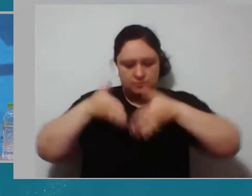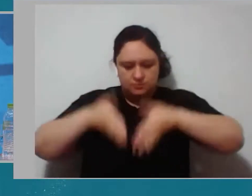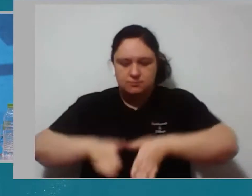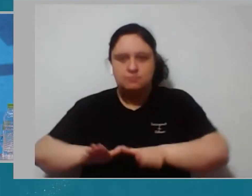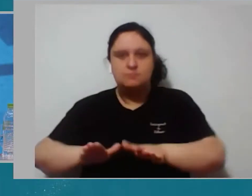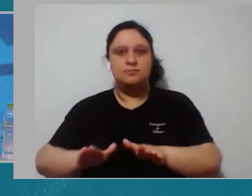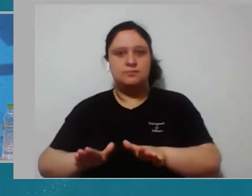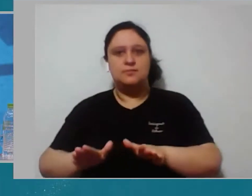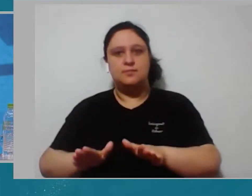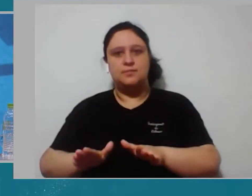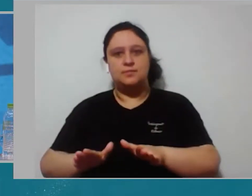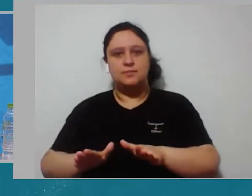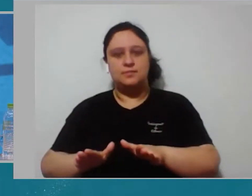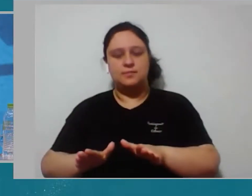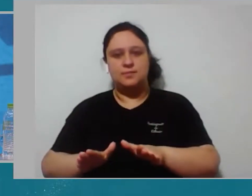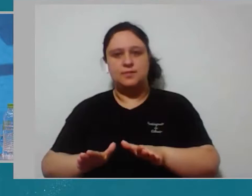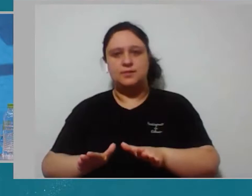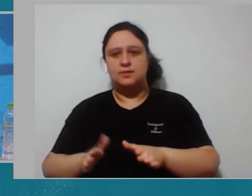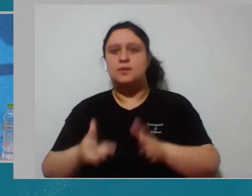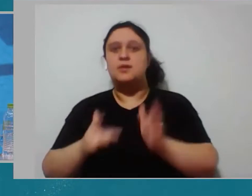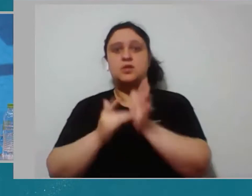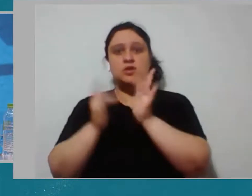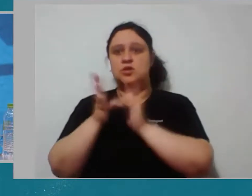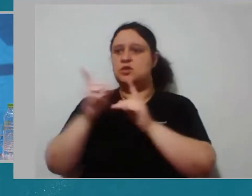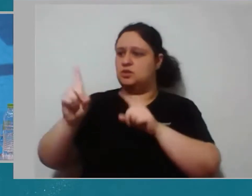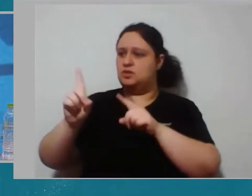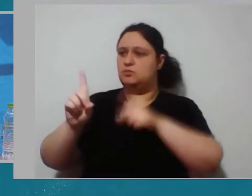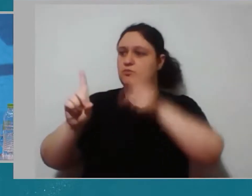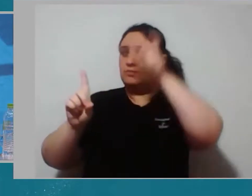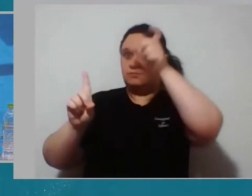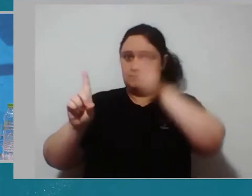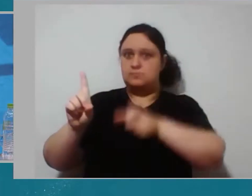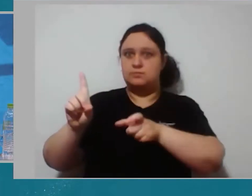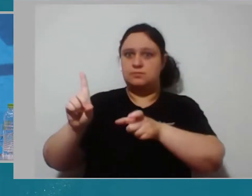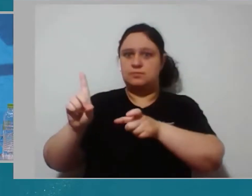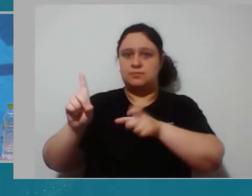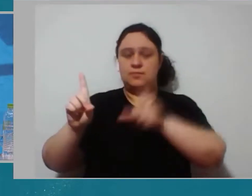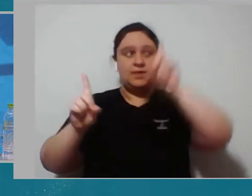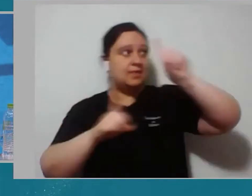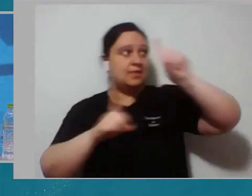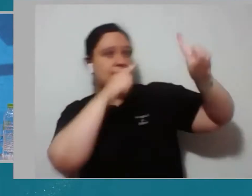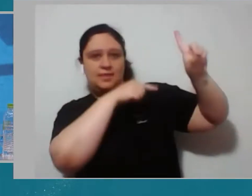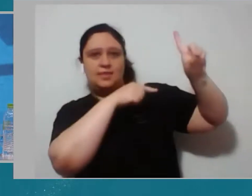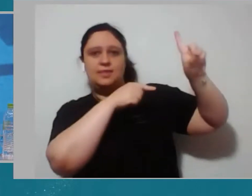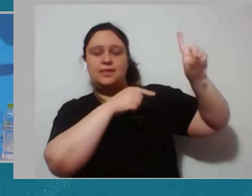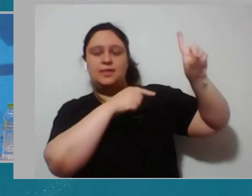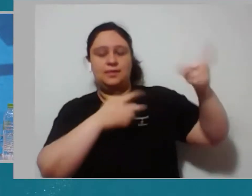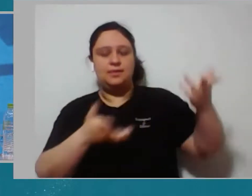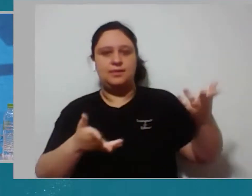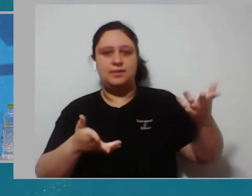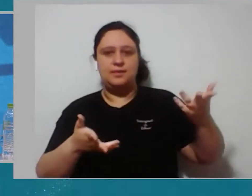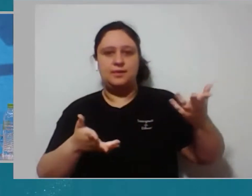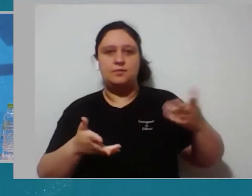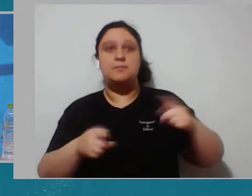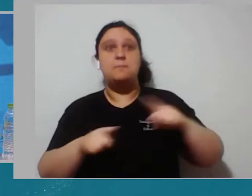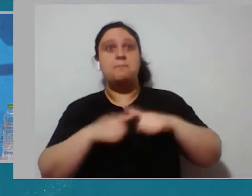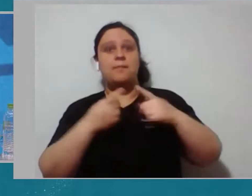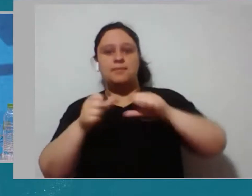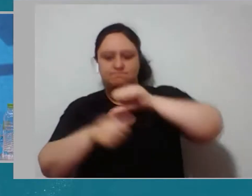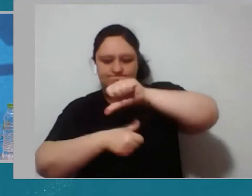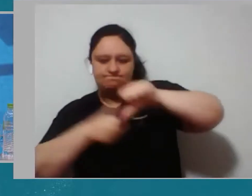pessoa humana e nascendo como qualquer um de nós, né, de um ventre da mulher.